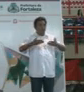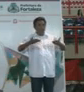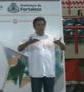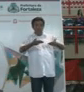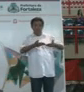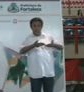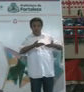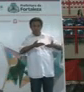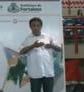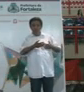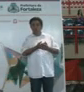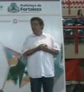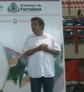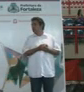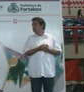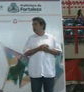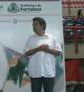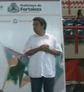hoje,